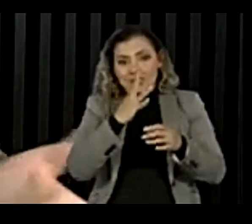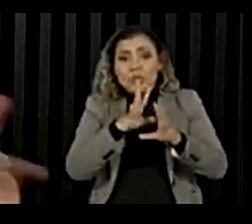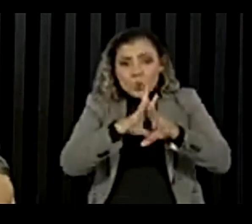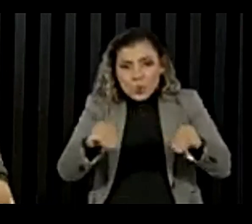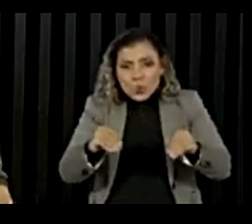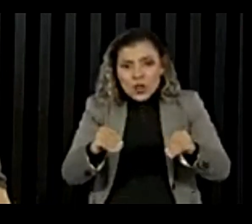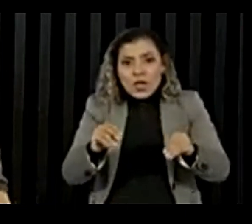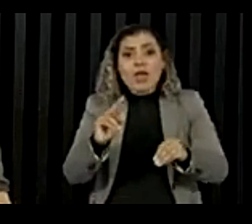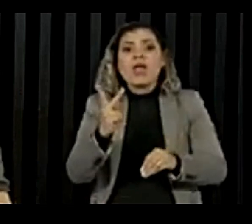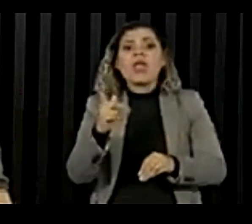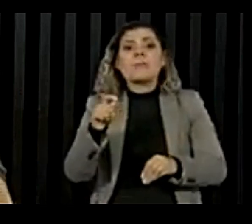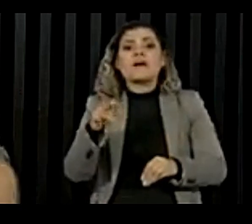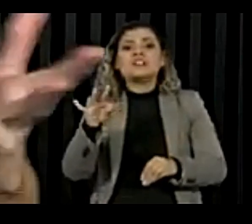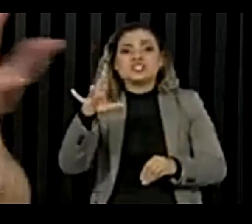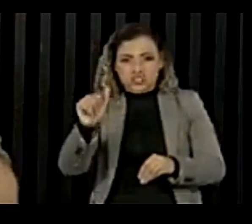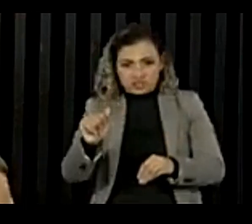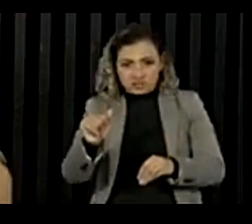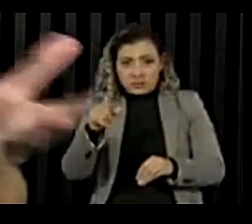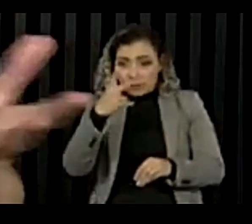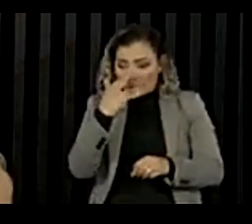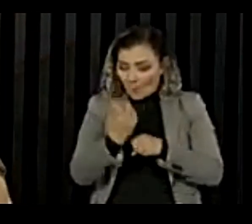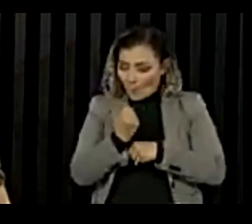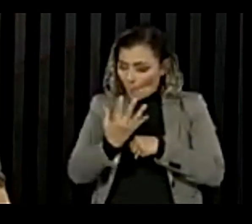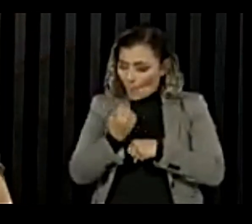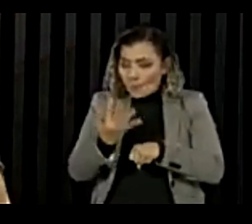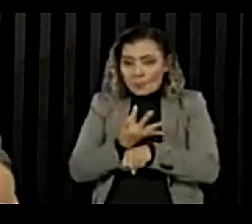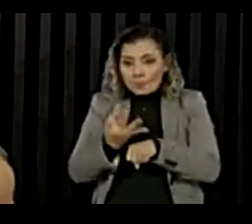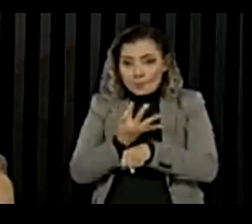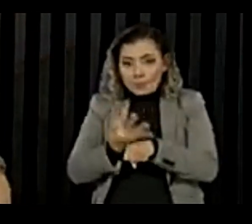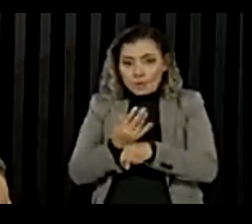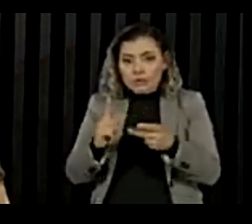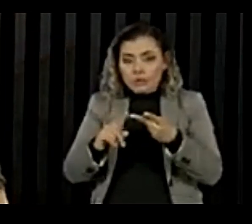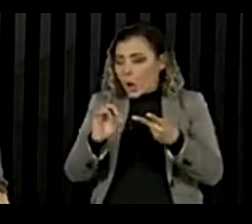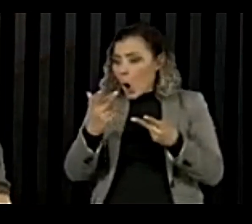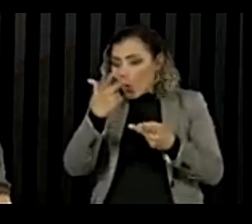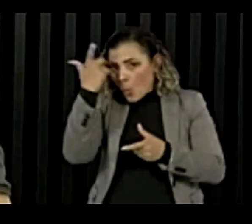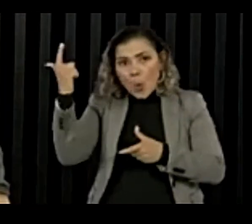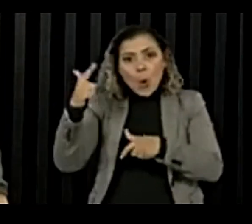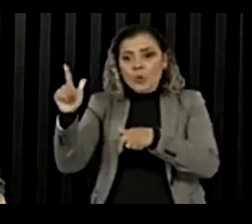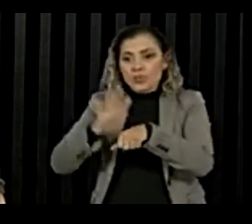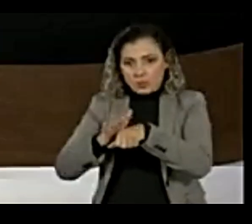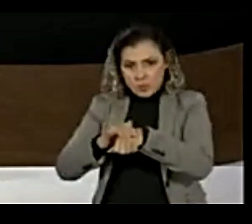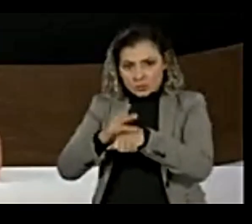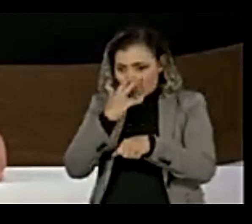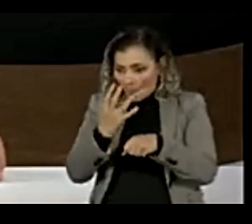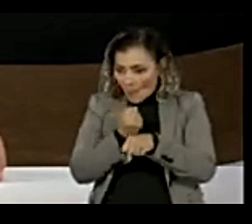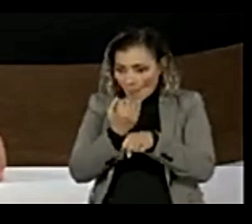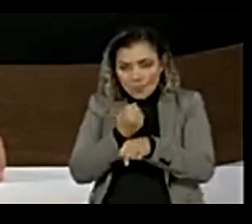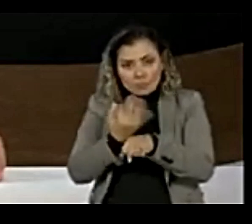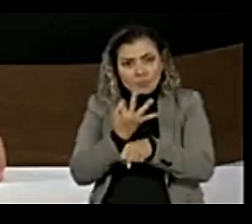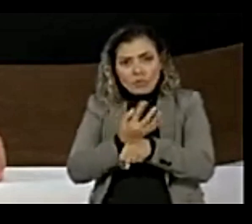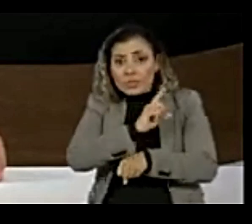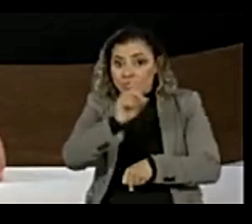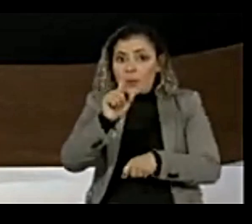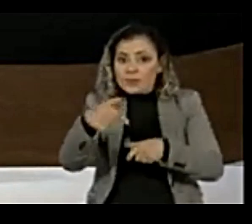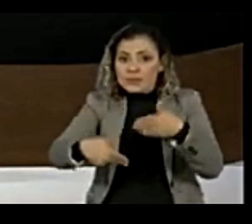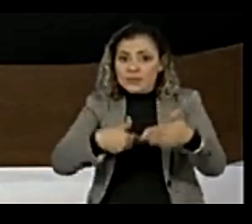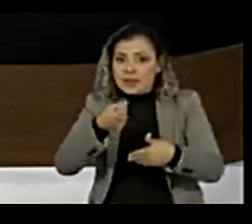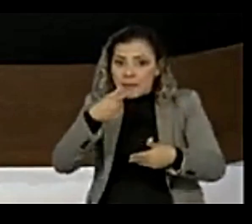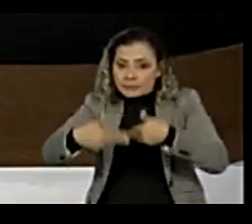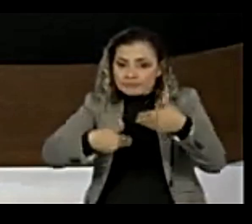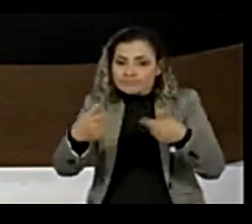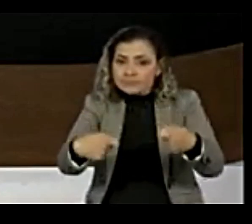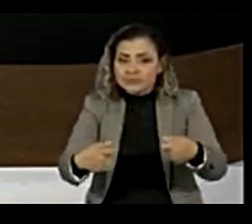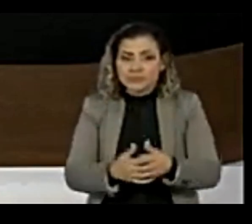hepatite simplesmente ficando calado, nem a pneumonia, nem nenhuma outra doença. Você precisa falar. E, a seu ver, de que maneira as redes sociais, com